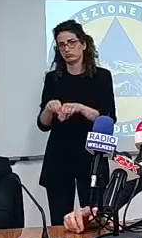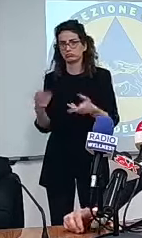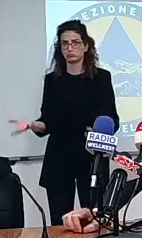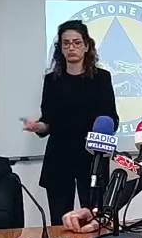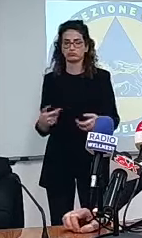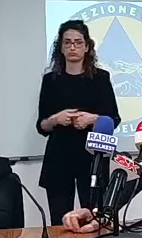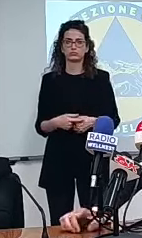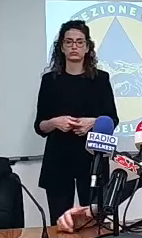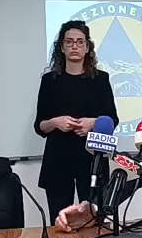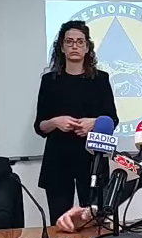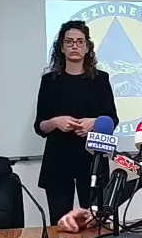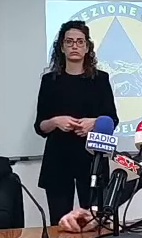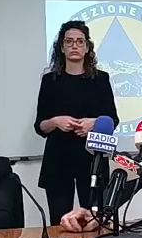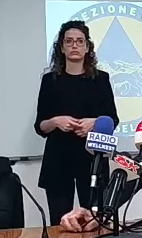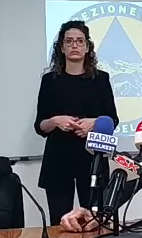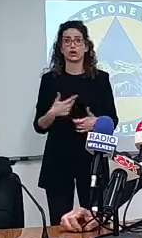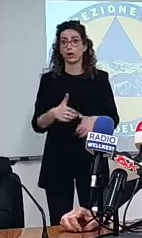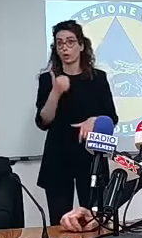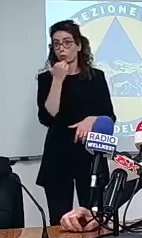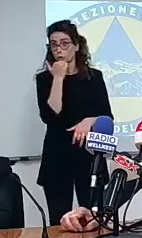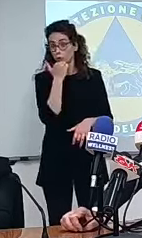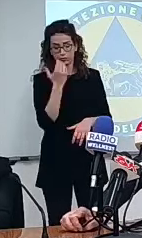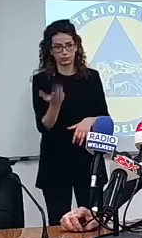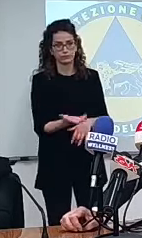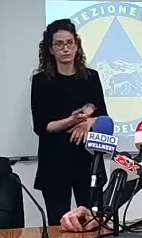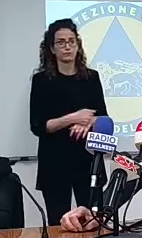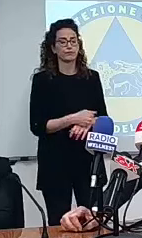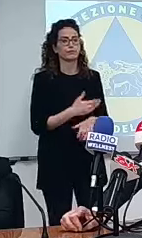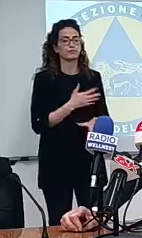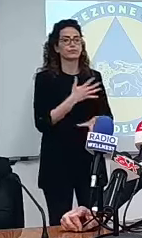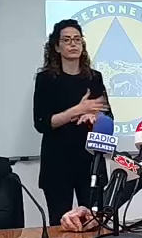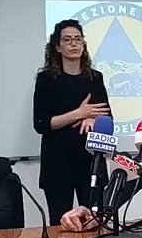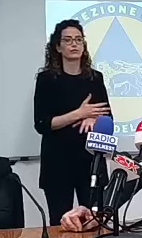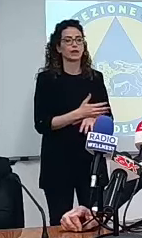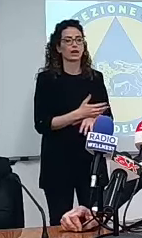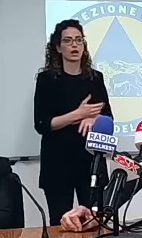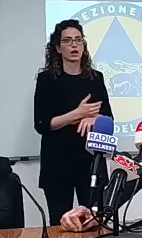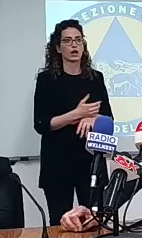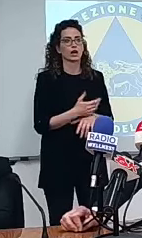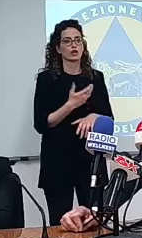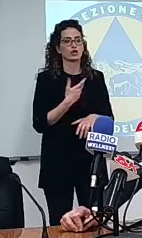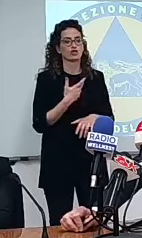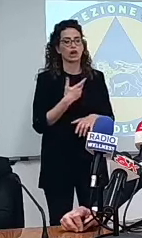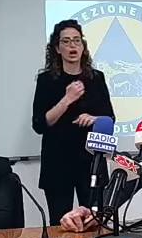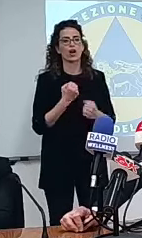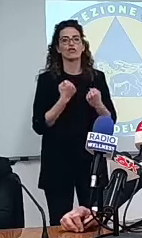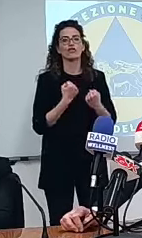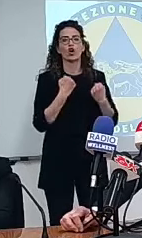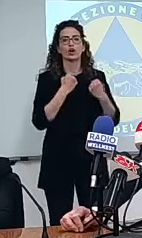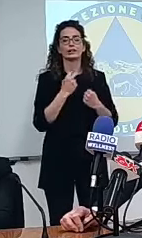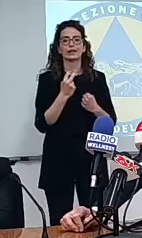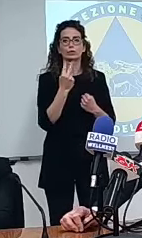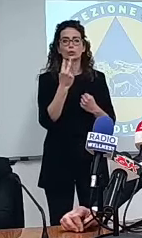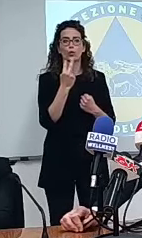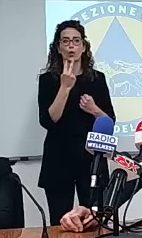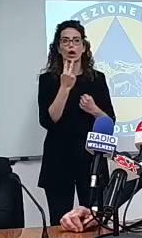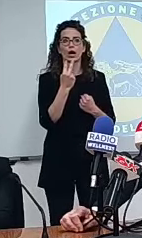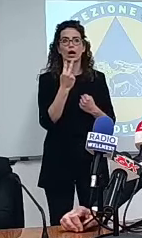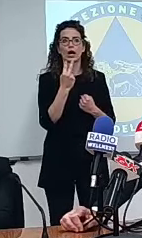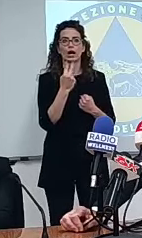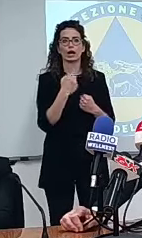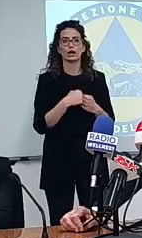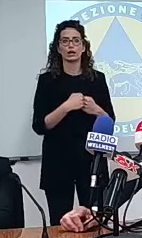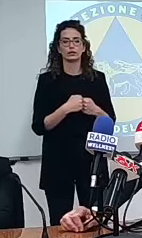nostra anagrafe. A voi no, scusa, prego, prego. No, avete intenzione di fare forzature in tal senso? Cioè aspettate. Non le possiamo